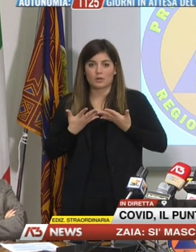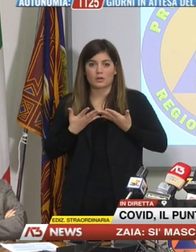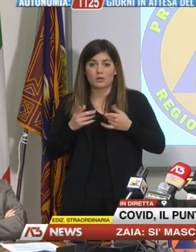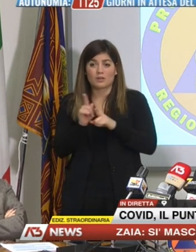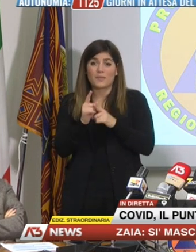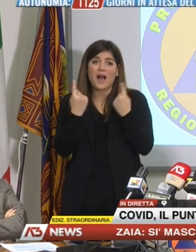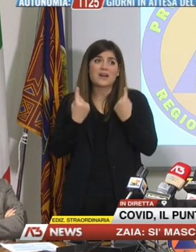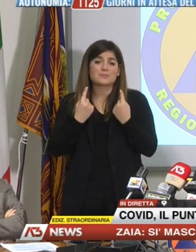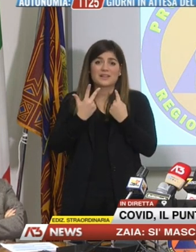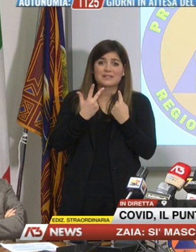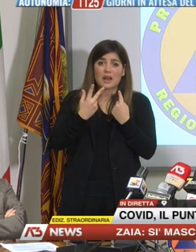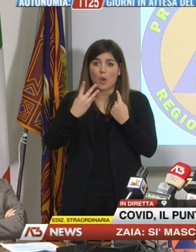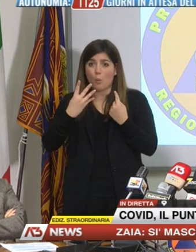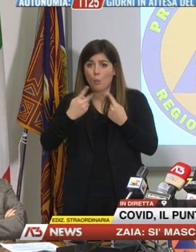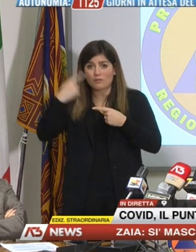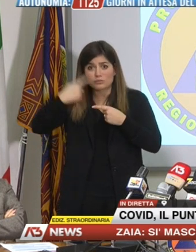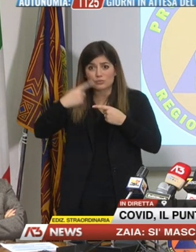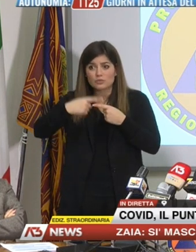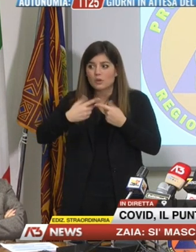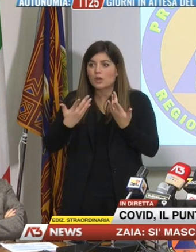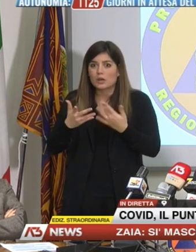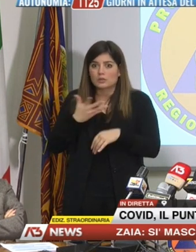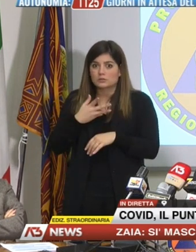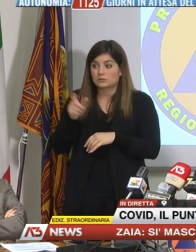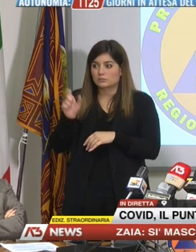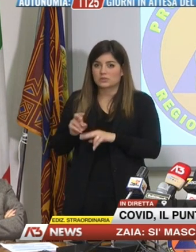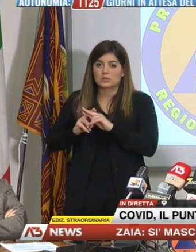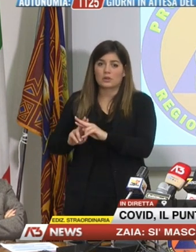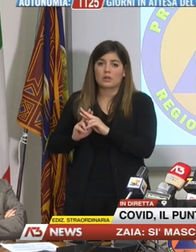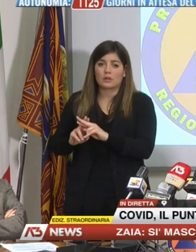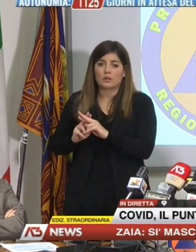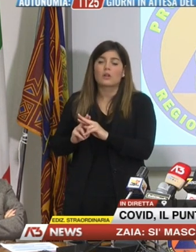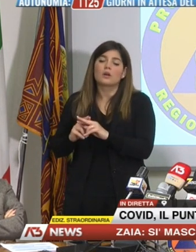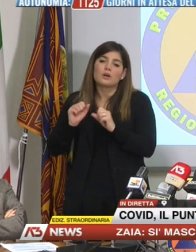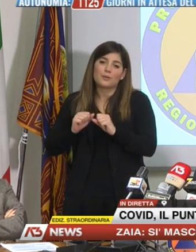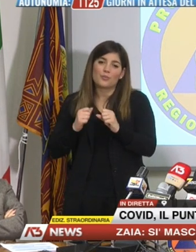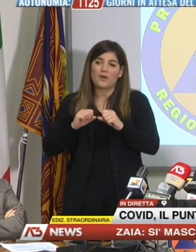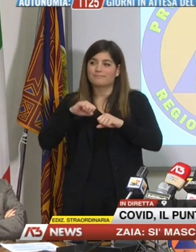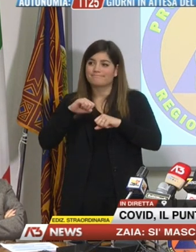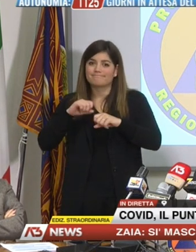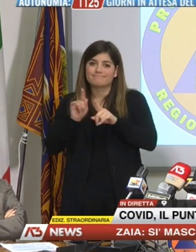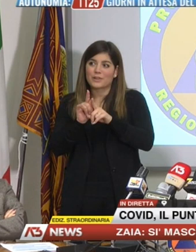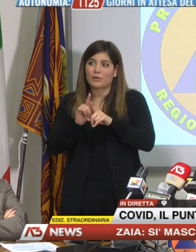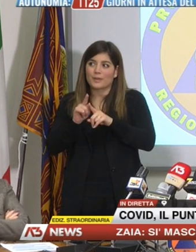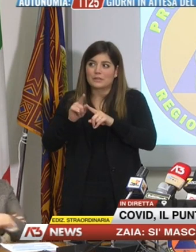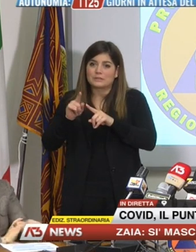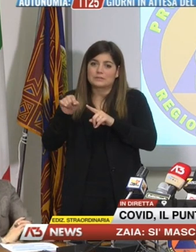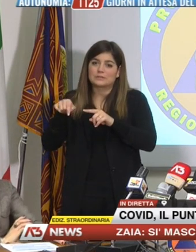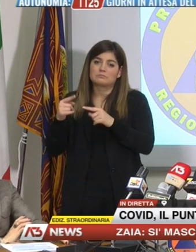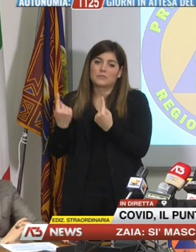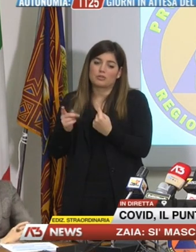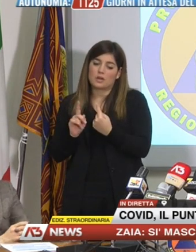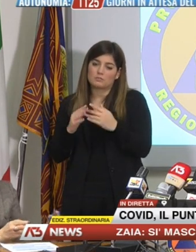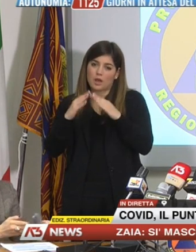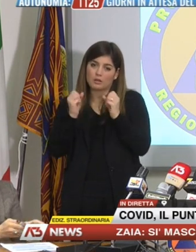attendere 3 o 4 giorni, magari di avere una persona che nel frattempo in attesa si muove, circola. E se poi ci